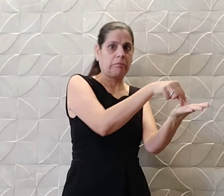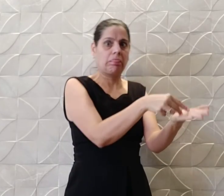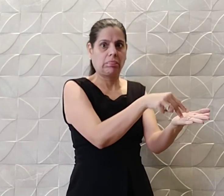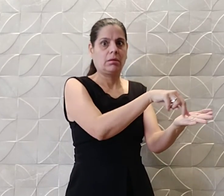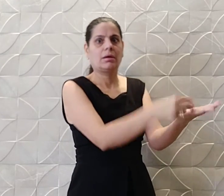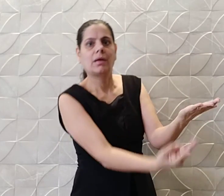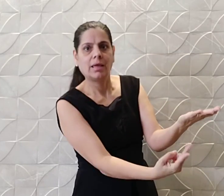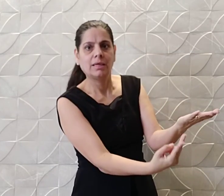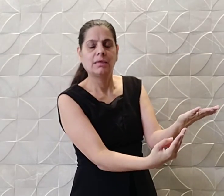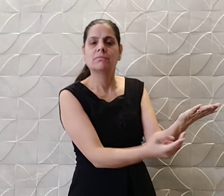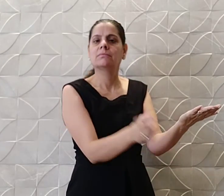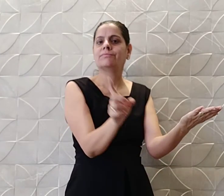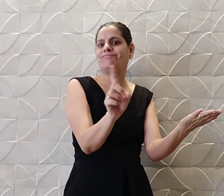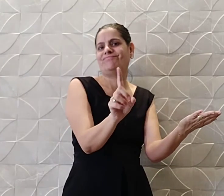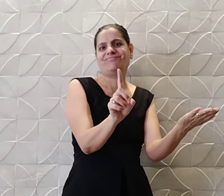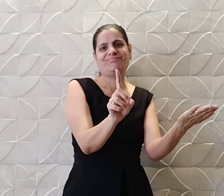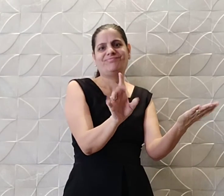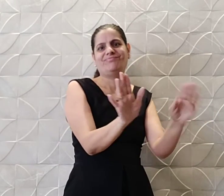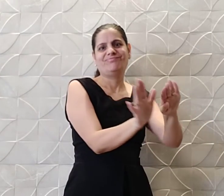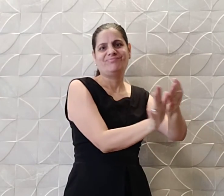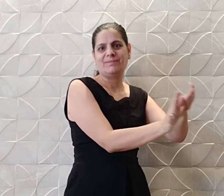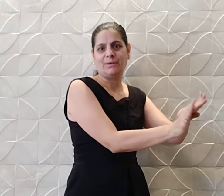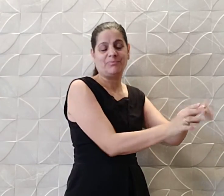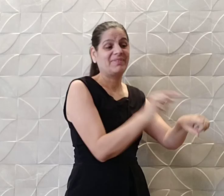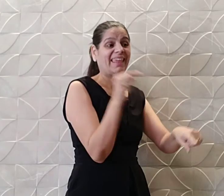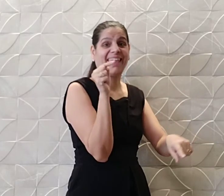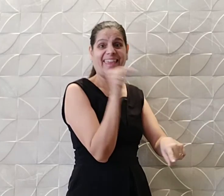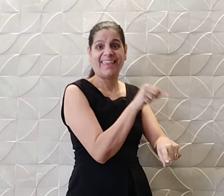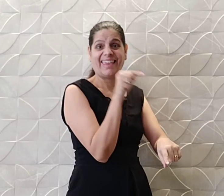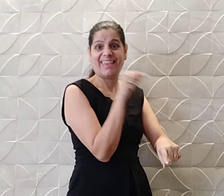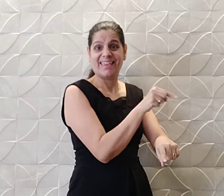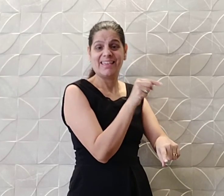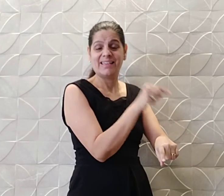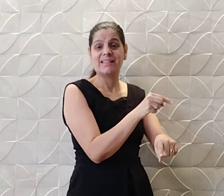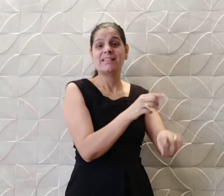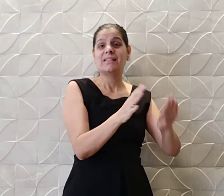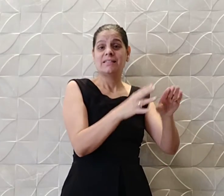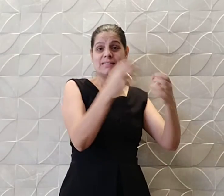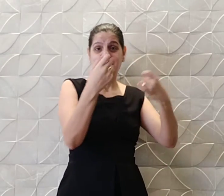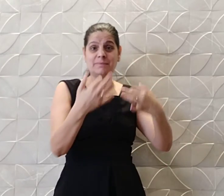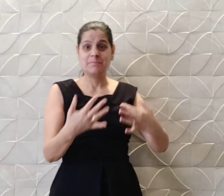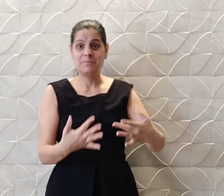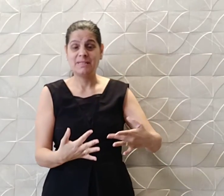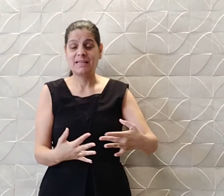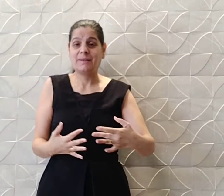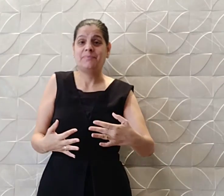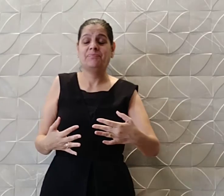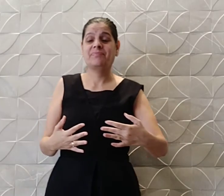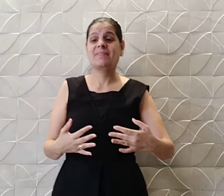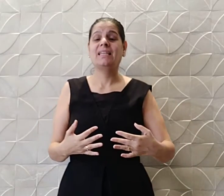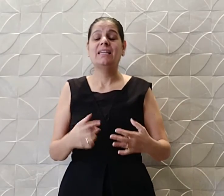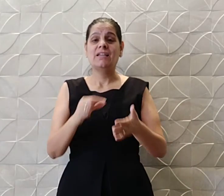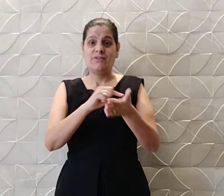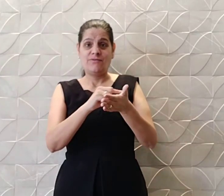De modo nenhum. Ele, continuando a argumentação que foi iniciada no verso 1 deste capítulo